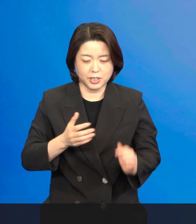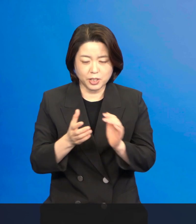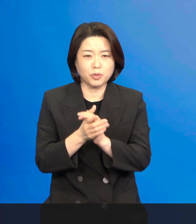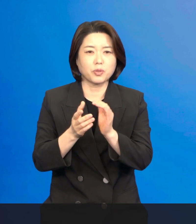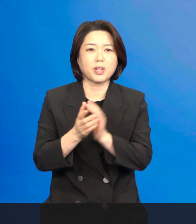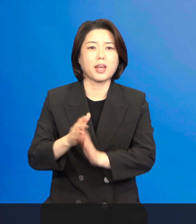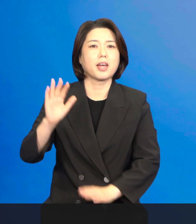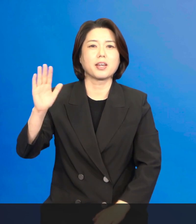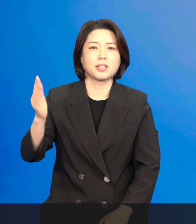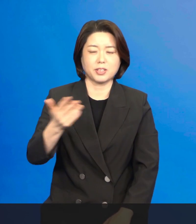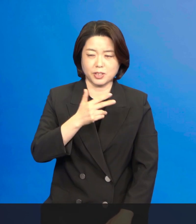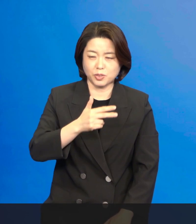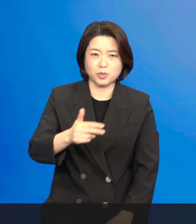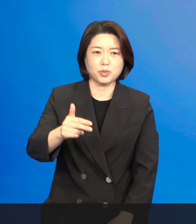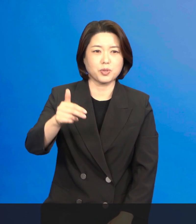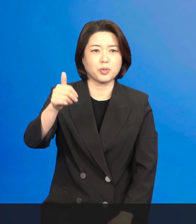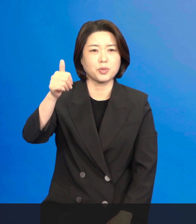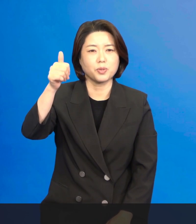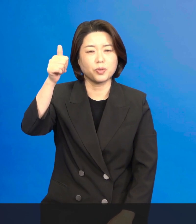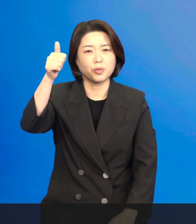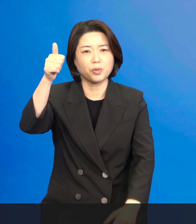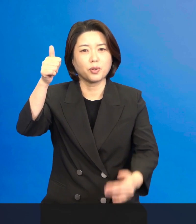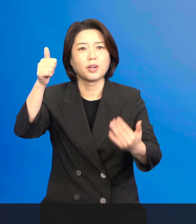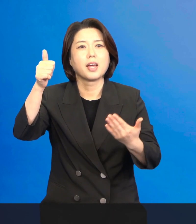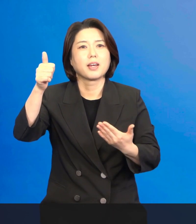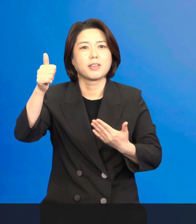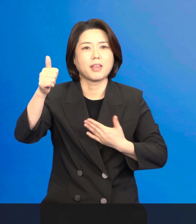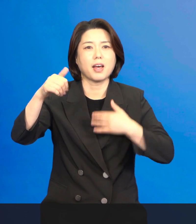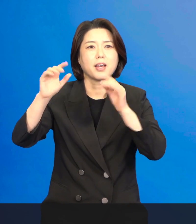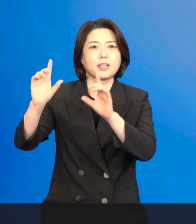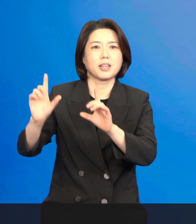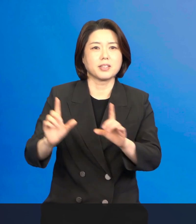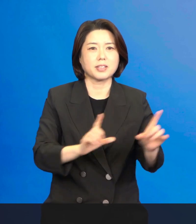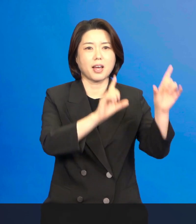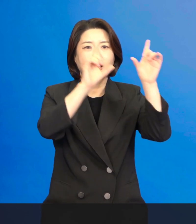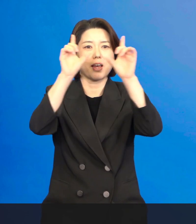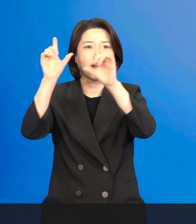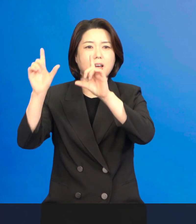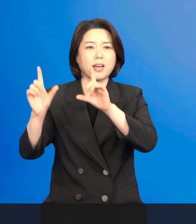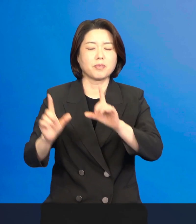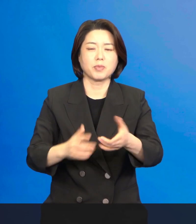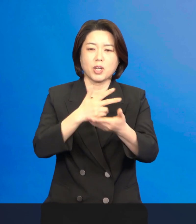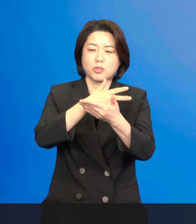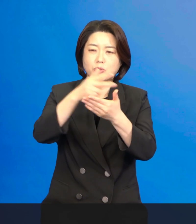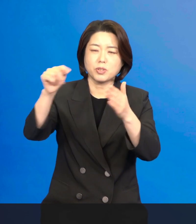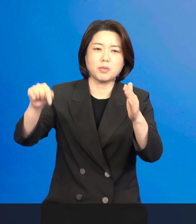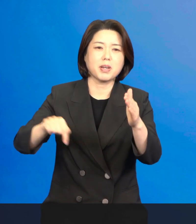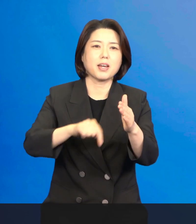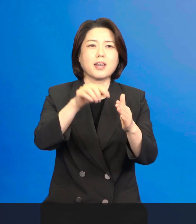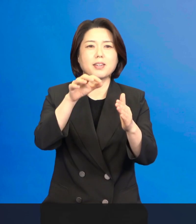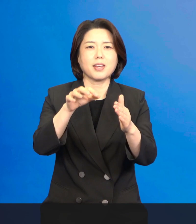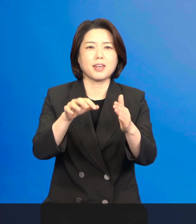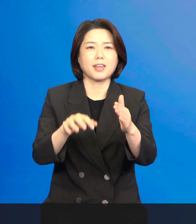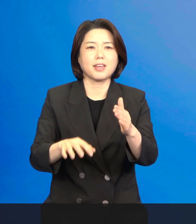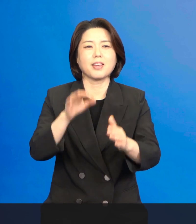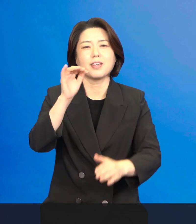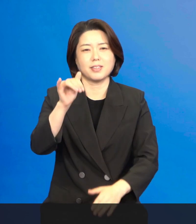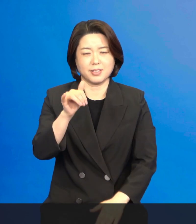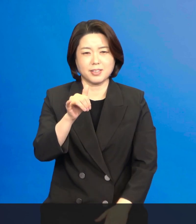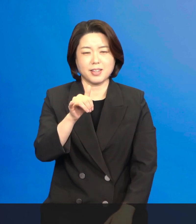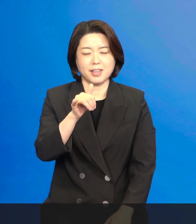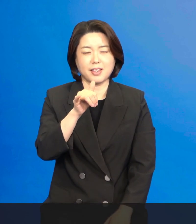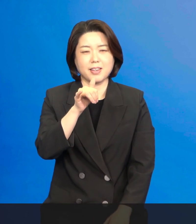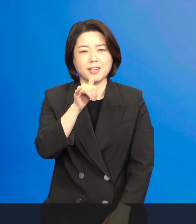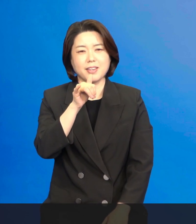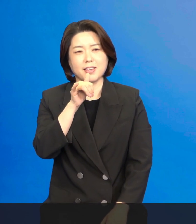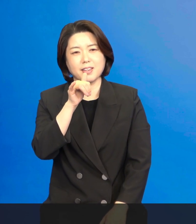내 친구 되신 주. 나의 삶 주님 안에 있습니다. 나의 삶 주님 안에. 그 두 손